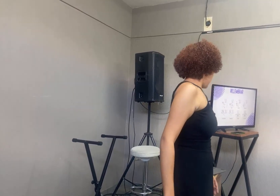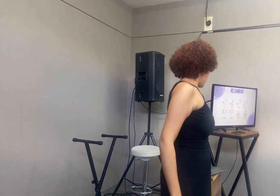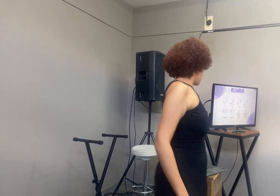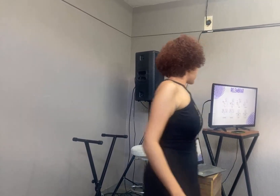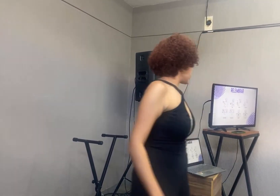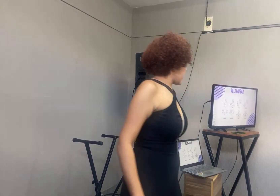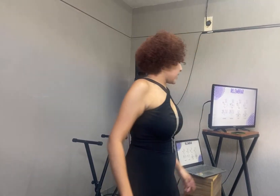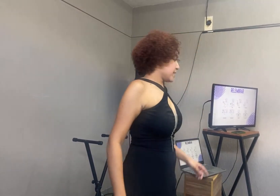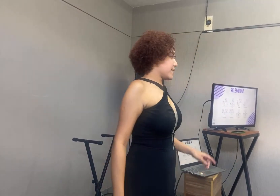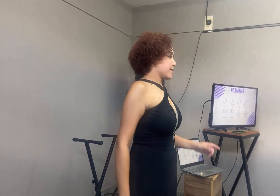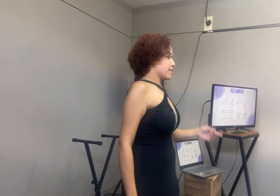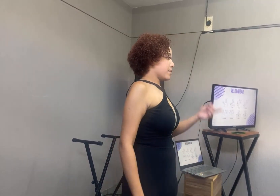Relembrando os sinais.